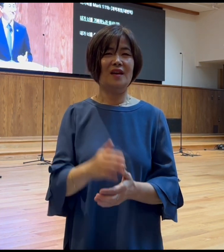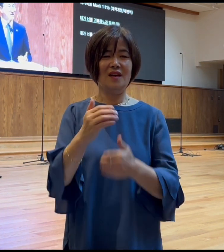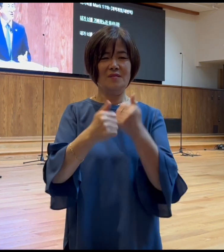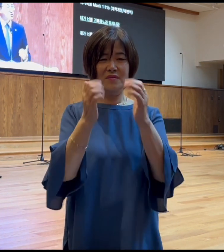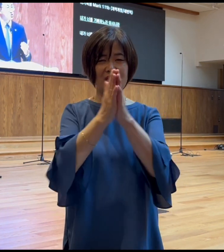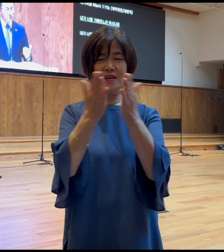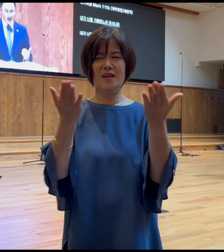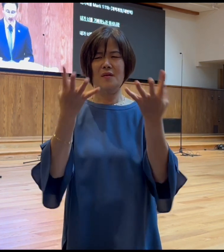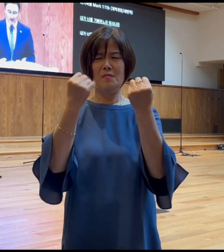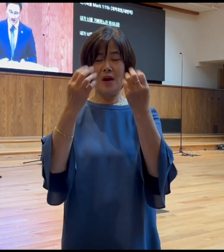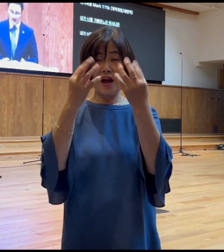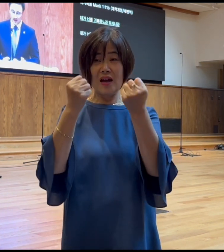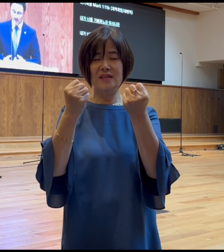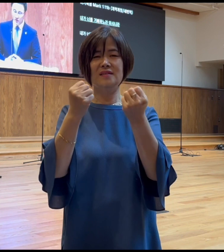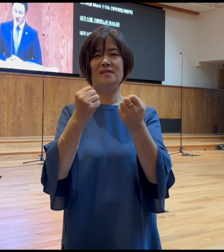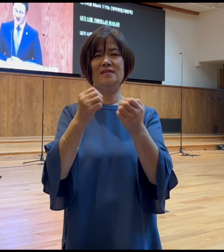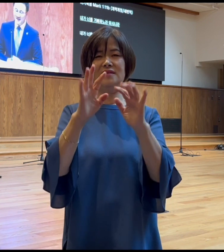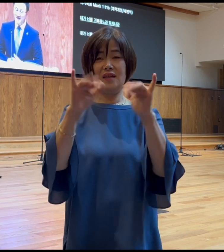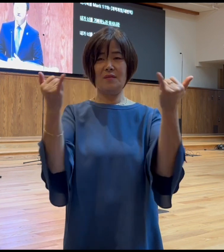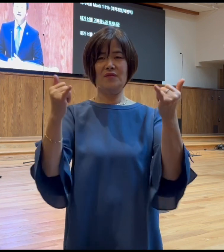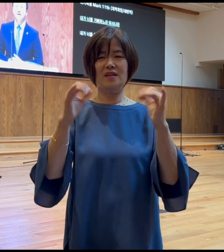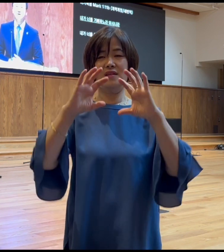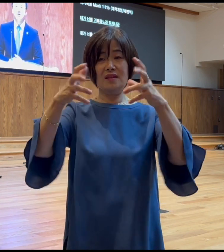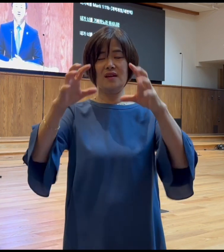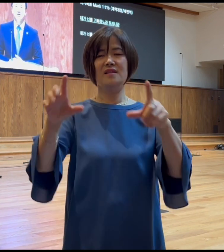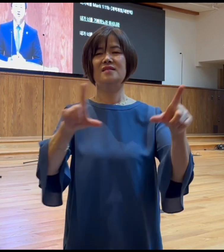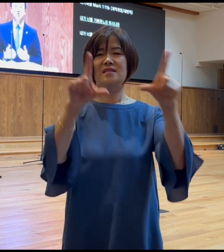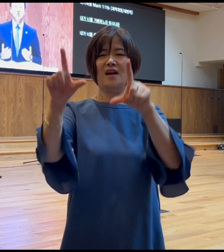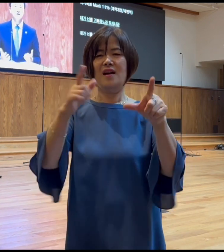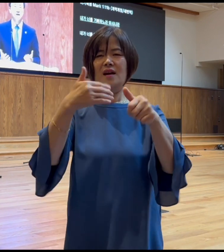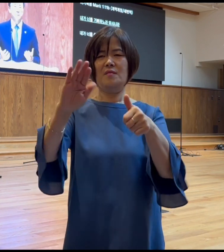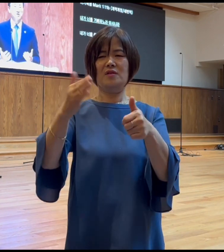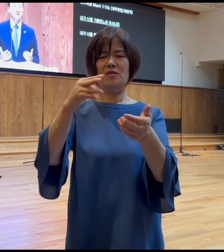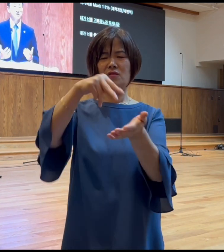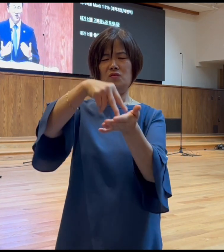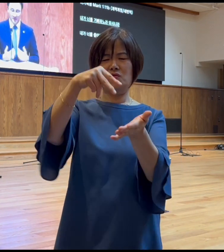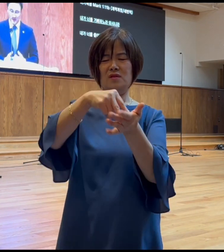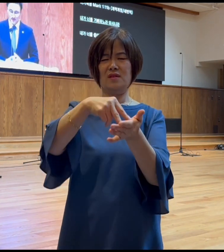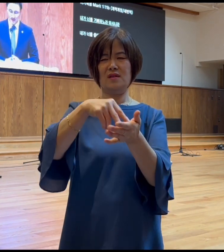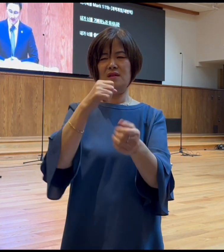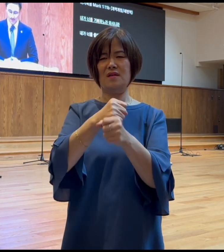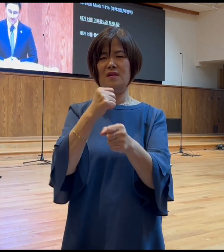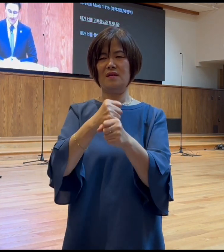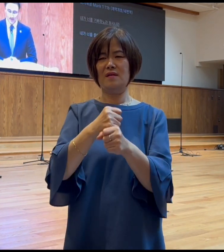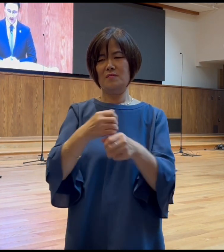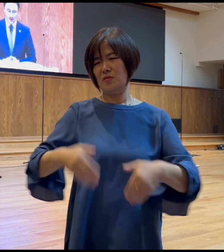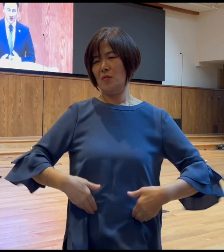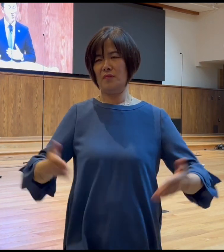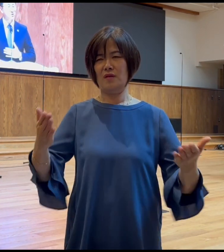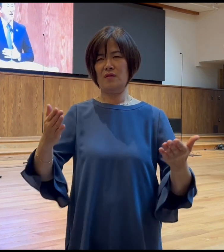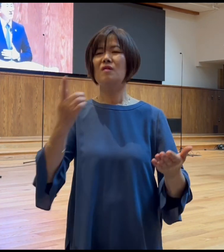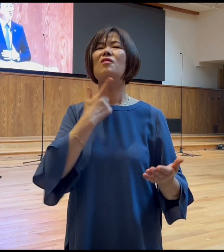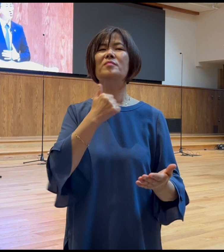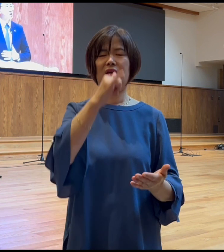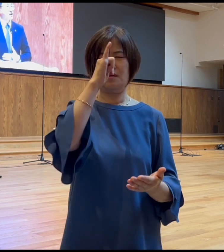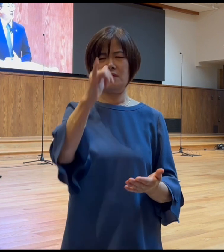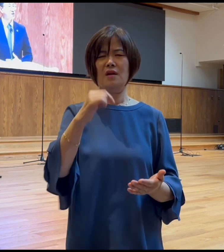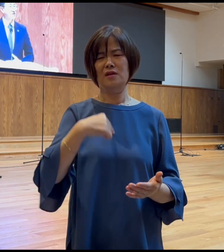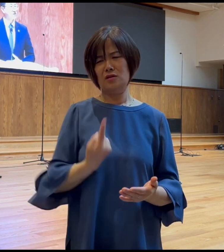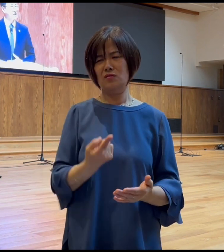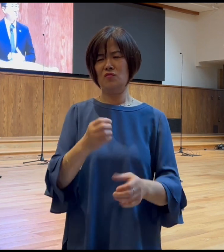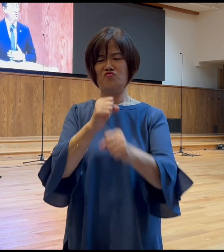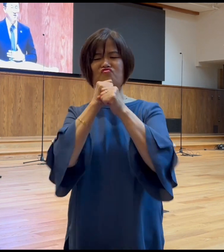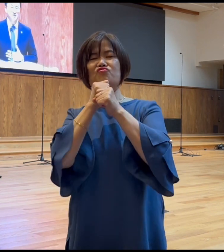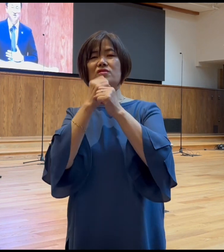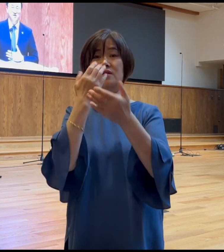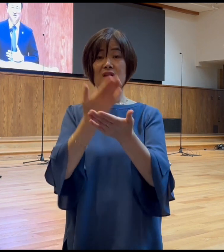성경에 수많은 인물들이 세상을 살아가면서 존재의 부정을 경험했습니다. 스스로 자신을 죽여달라고